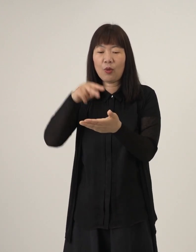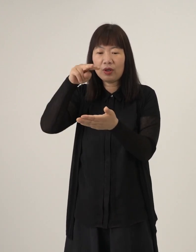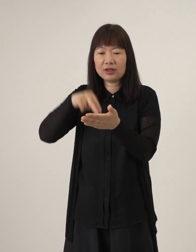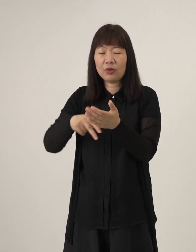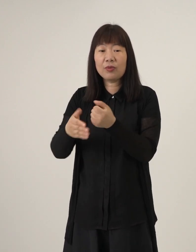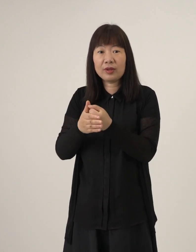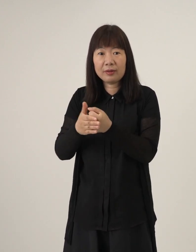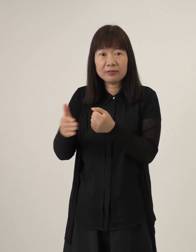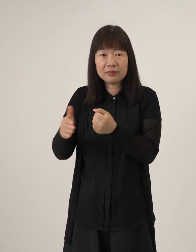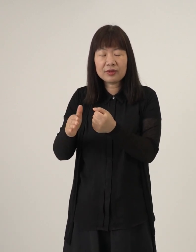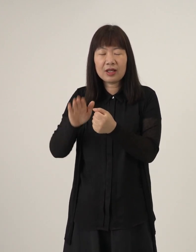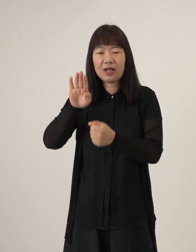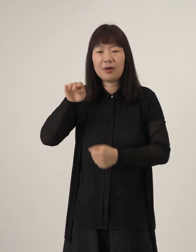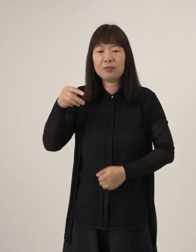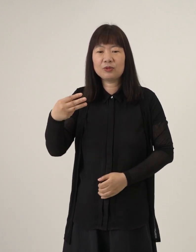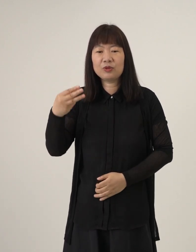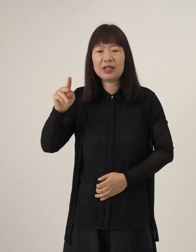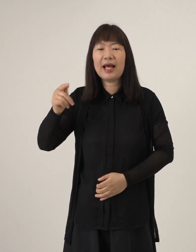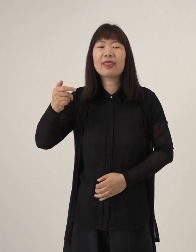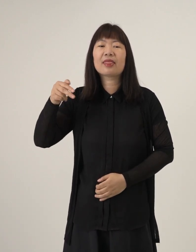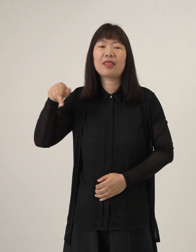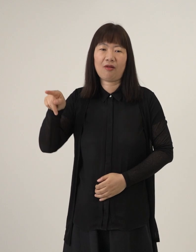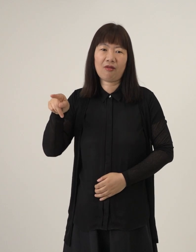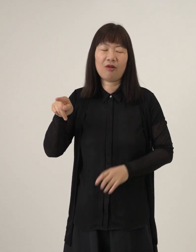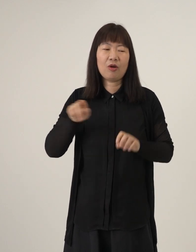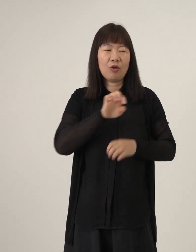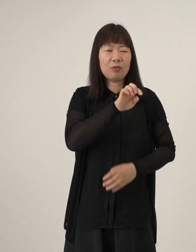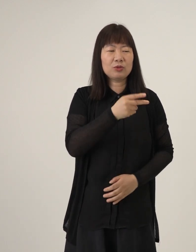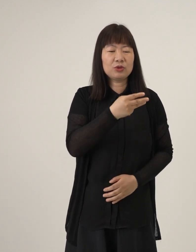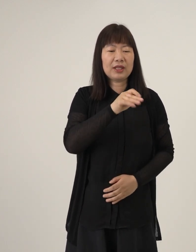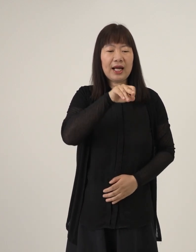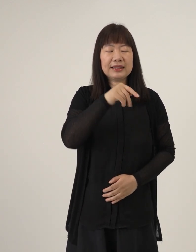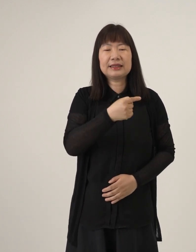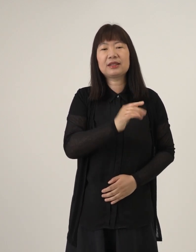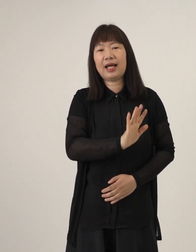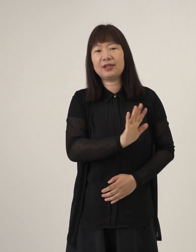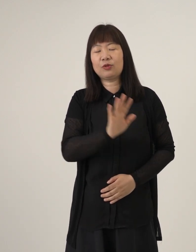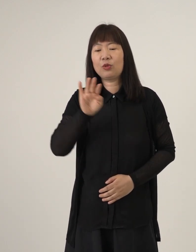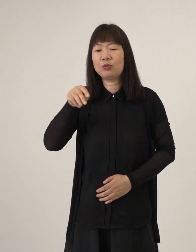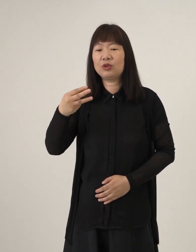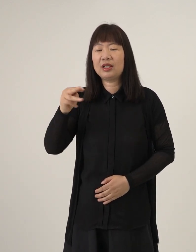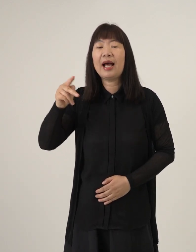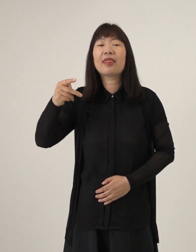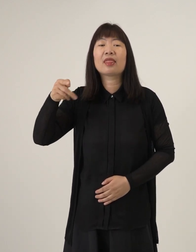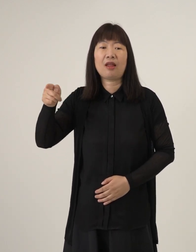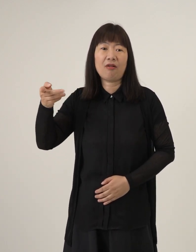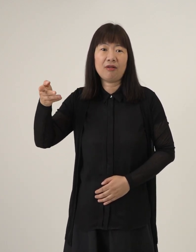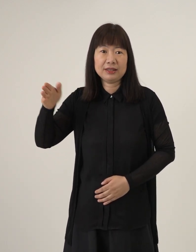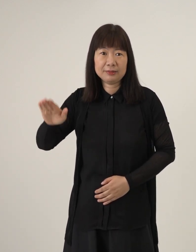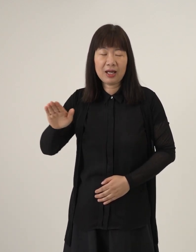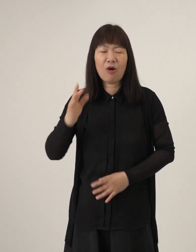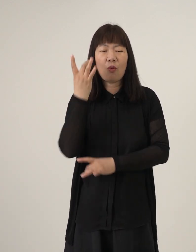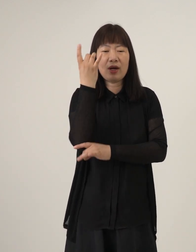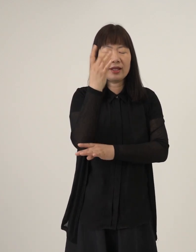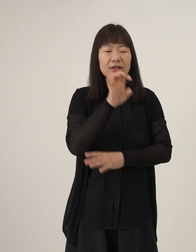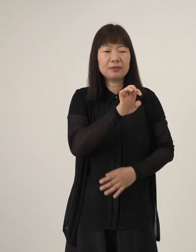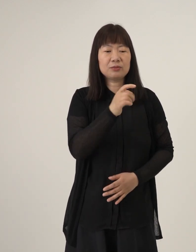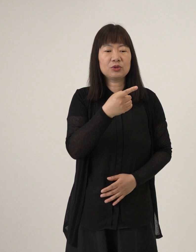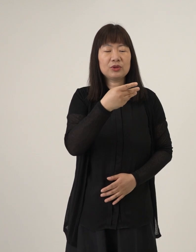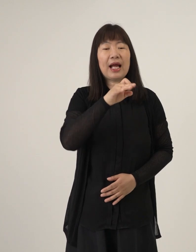그런 발음이 나오는데 원래 프랑스죠. 이렇게 바사는